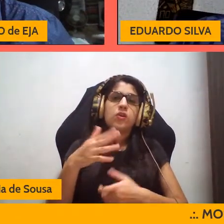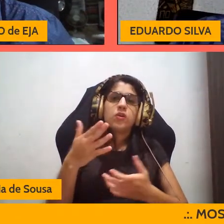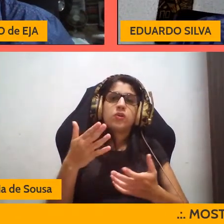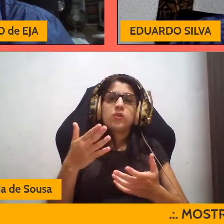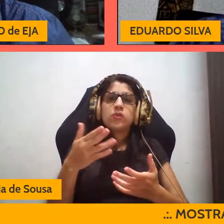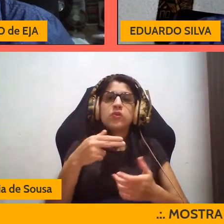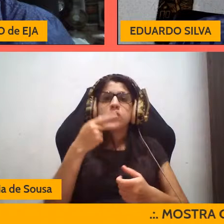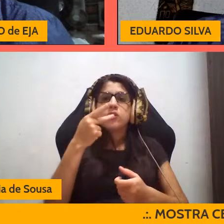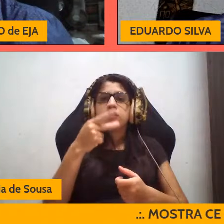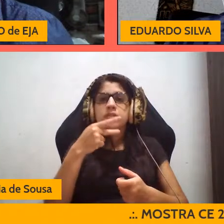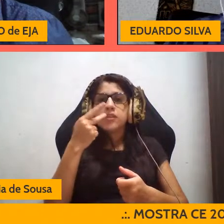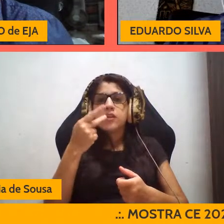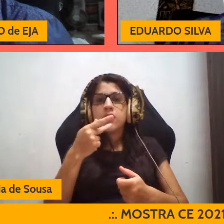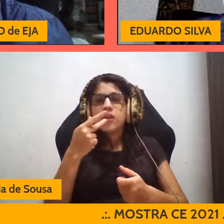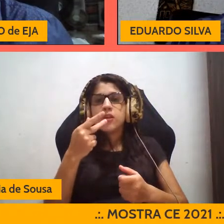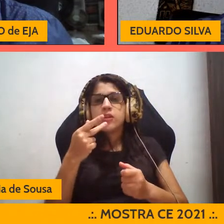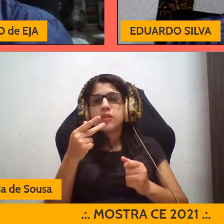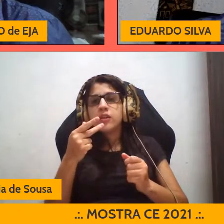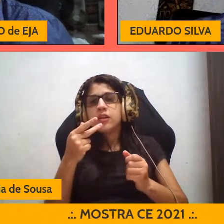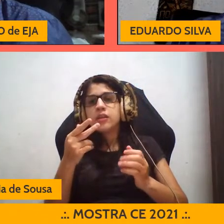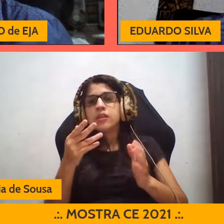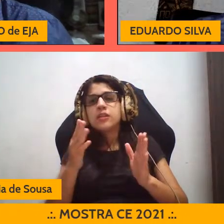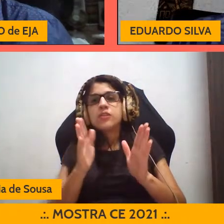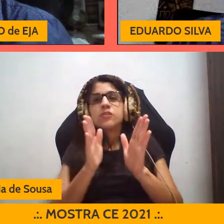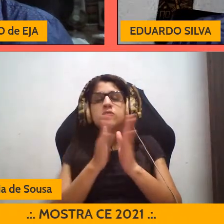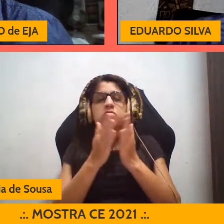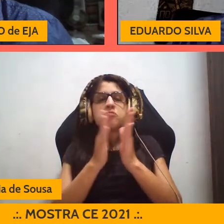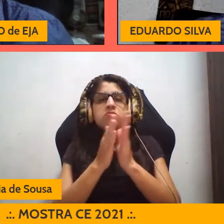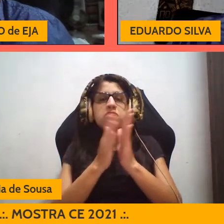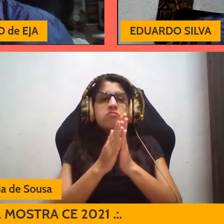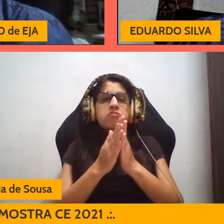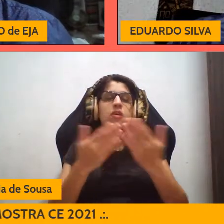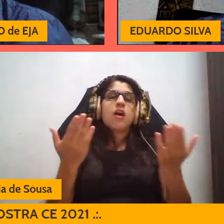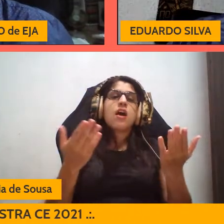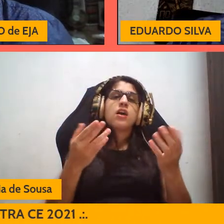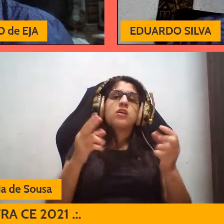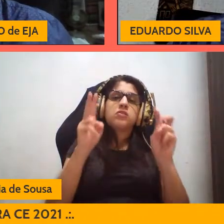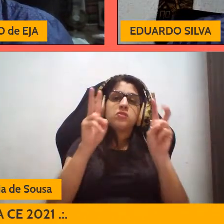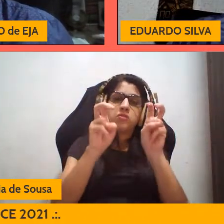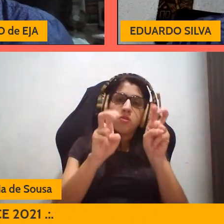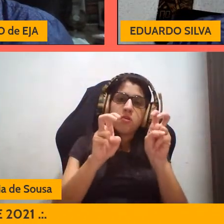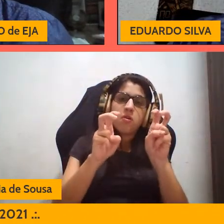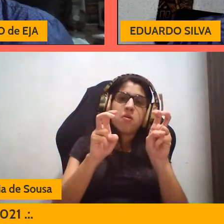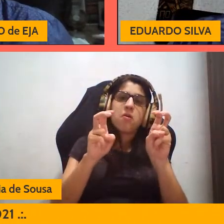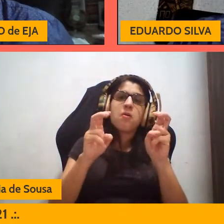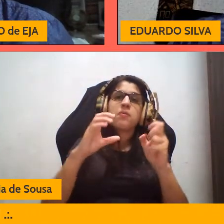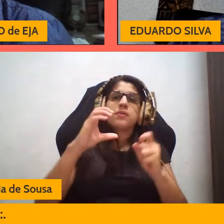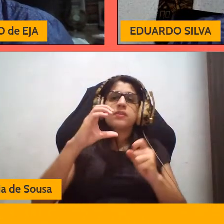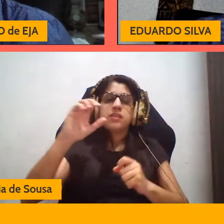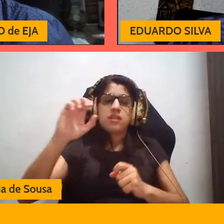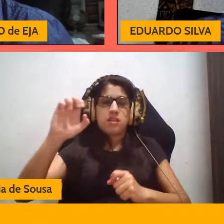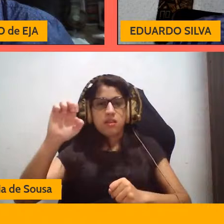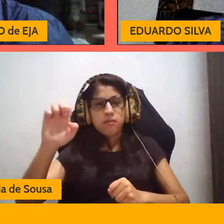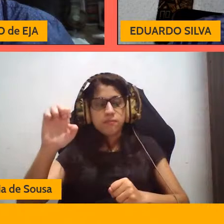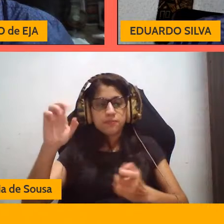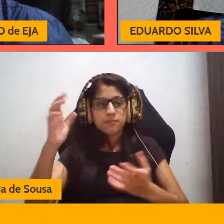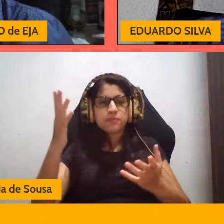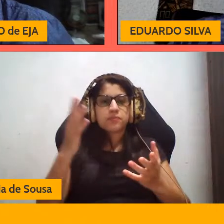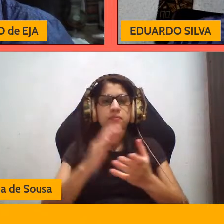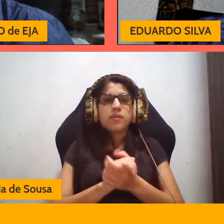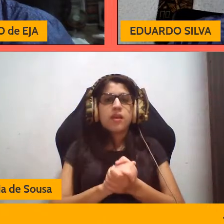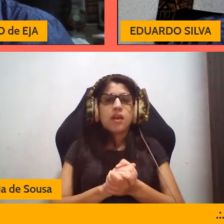né, sobre este evento. Eu acho que é um evento como esse que